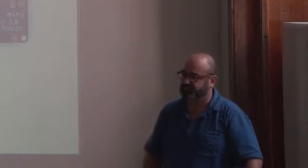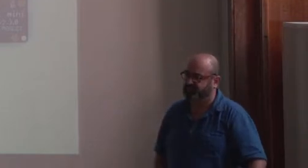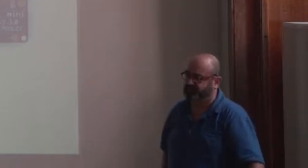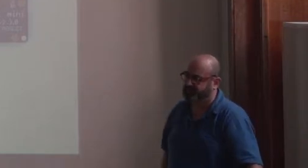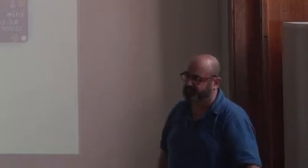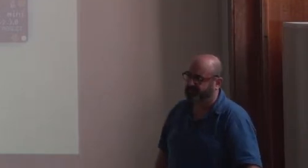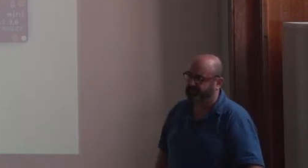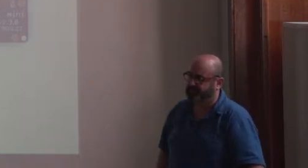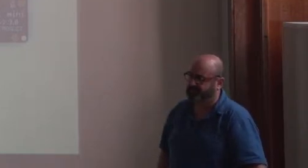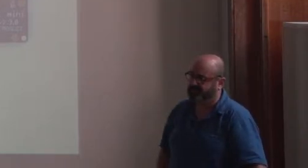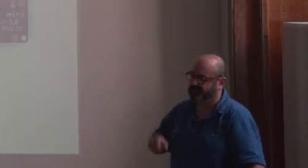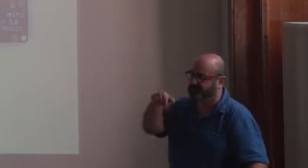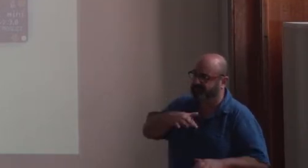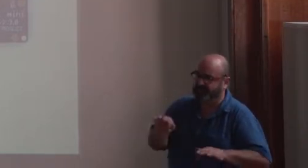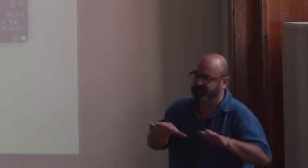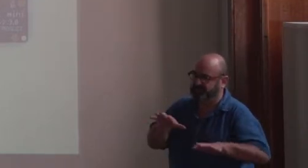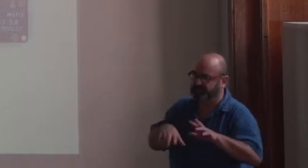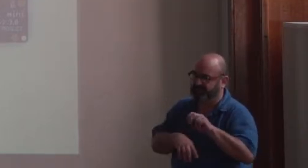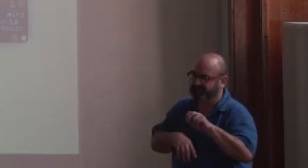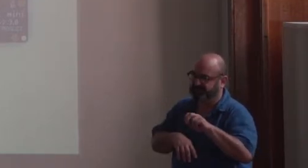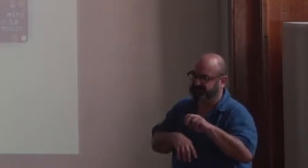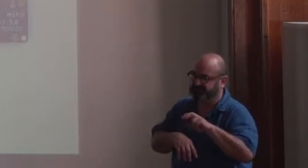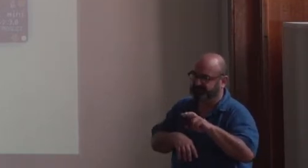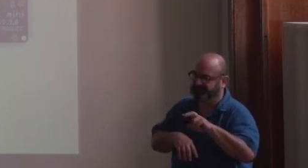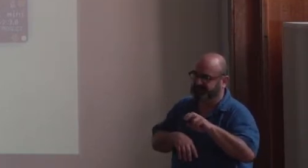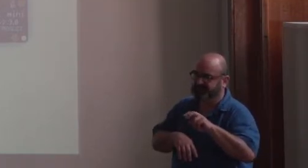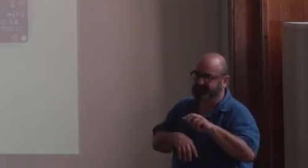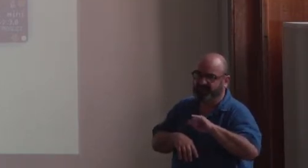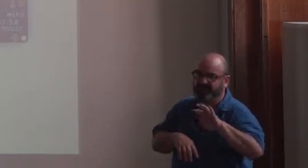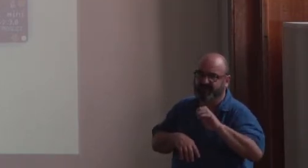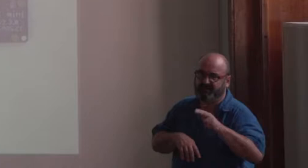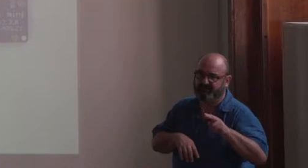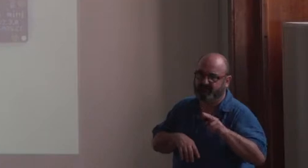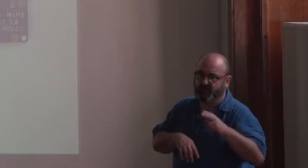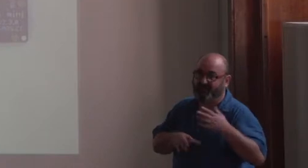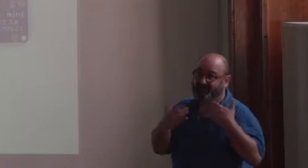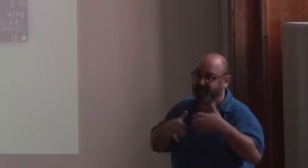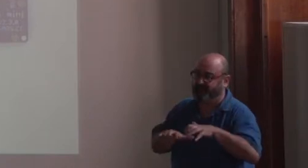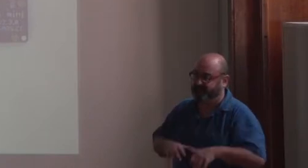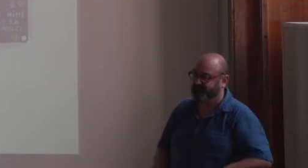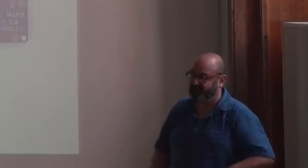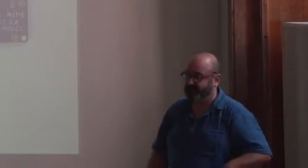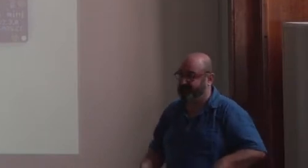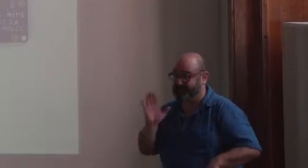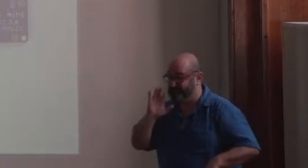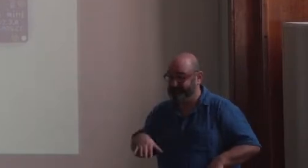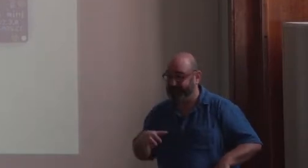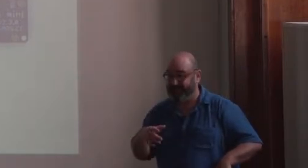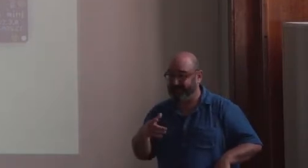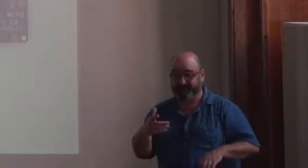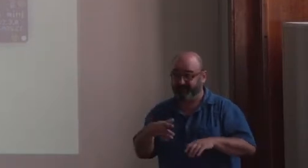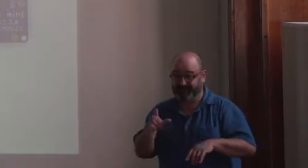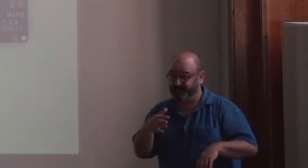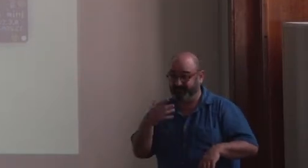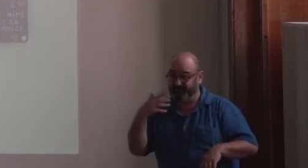ok, du coup, C'est super. Donc si ça coûte 3 euros,